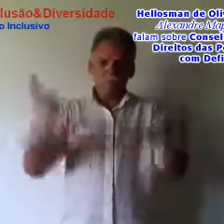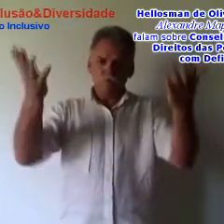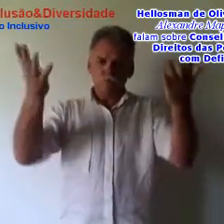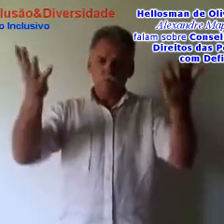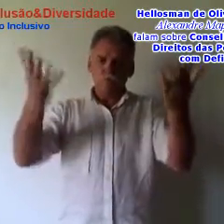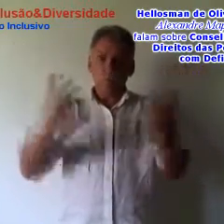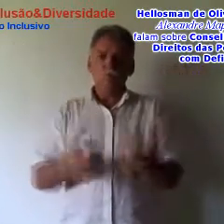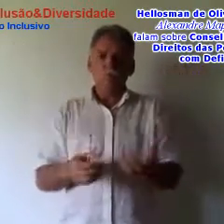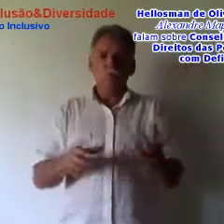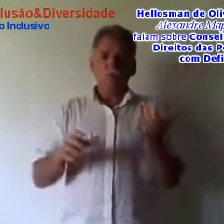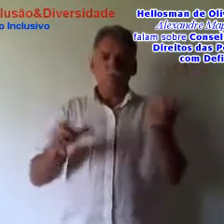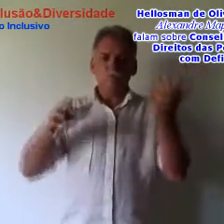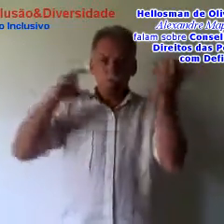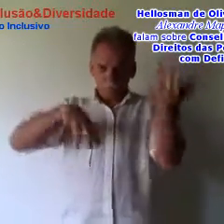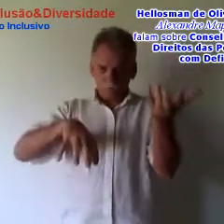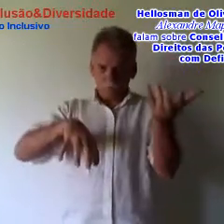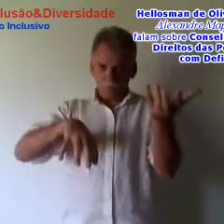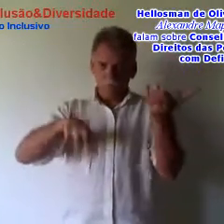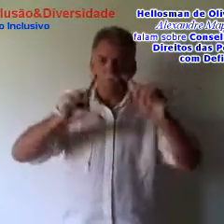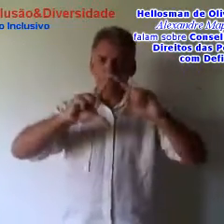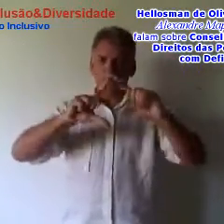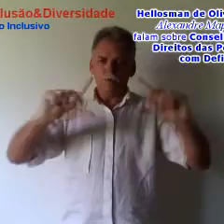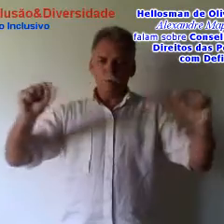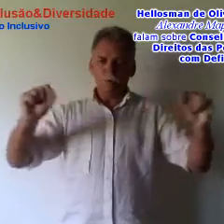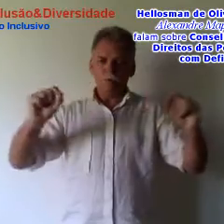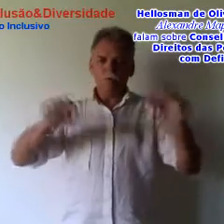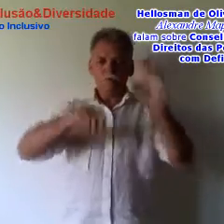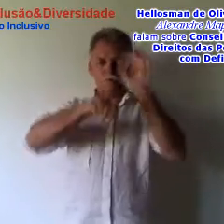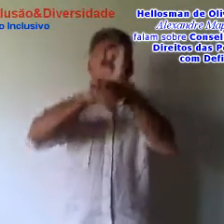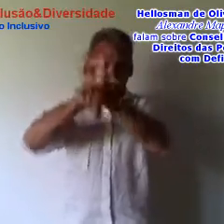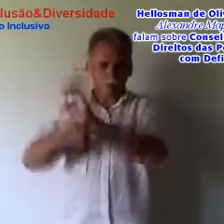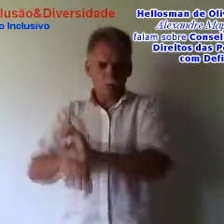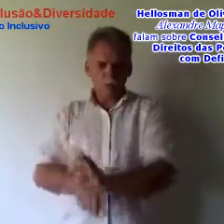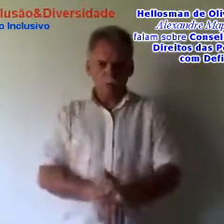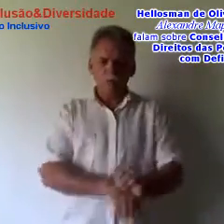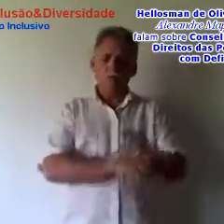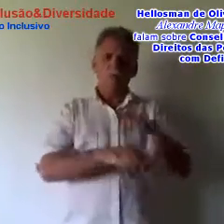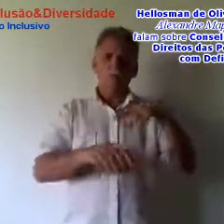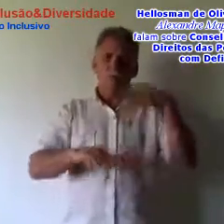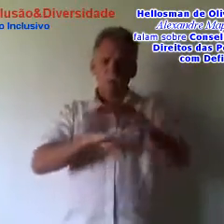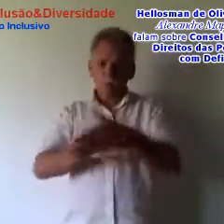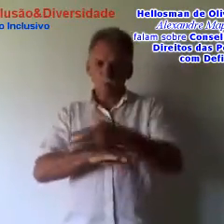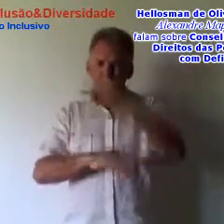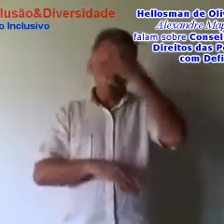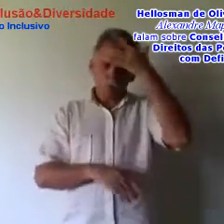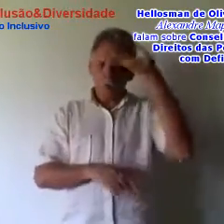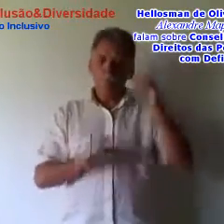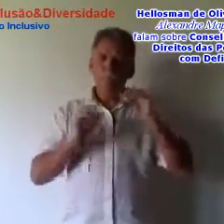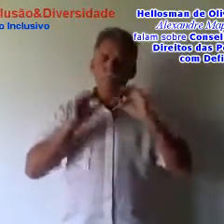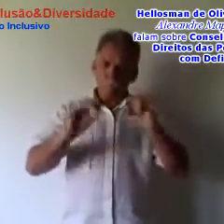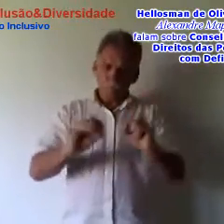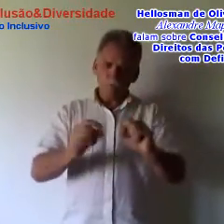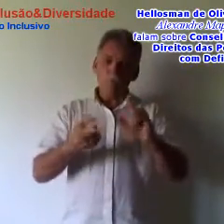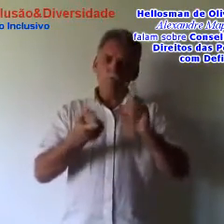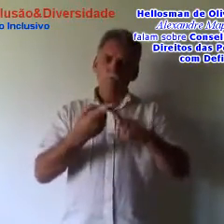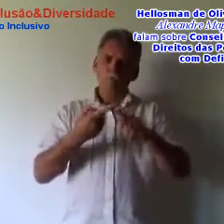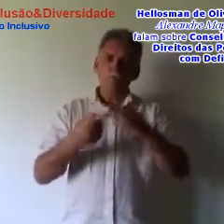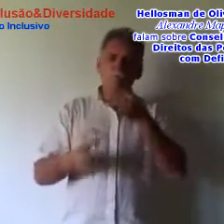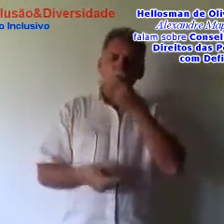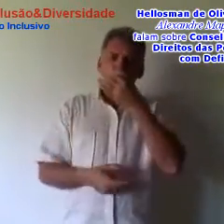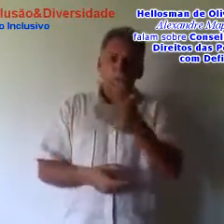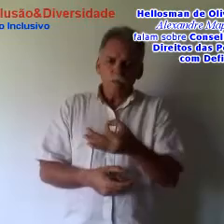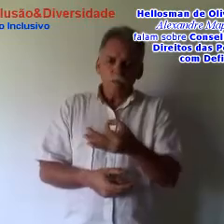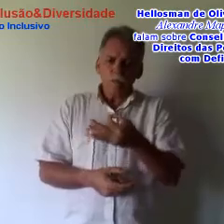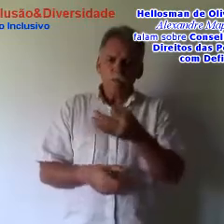que todo o Brasil, todas as pessoas, todo mundo possa participar e opinar sobre